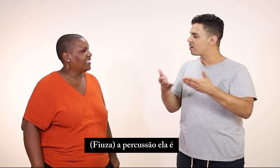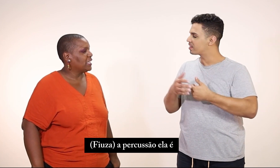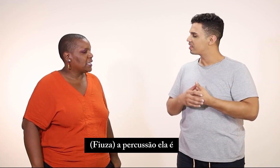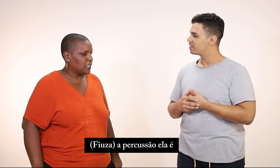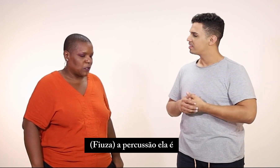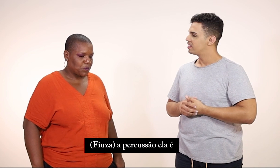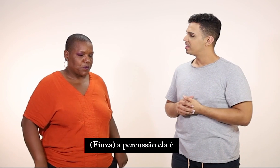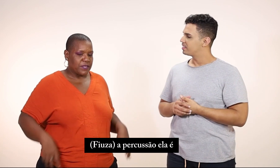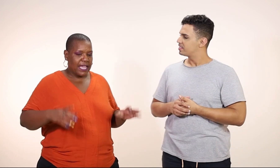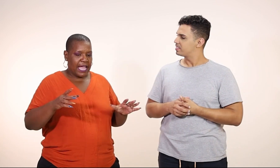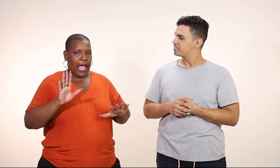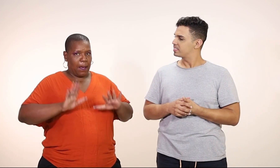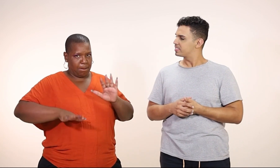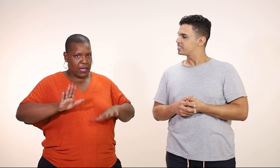ela é